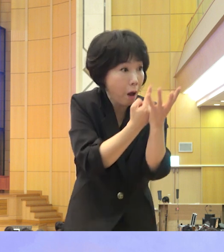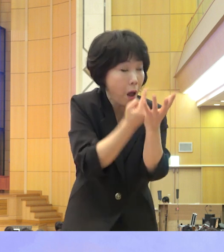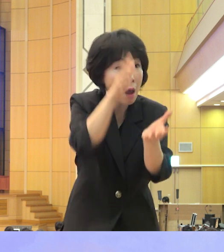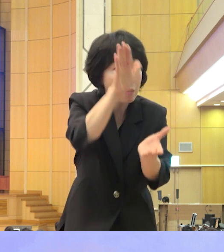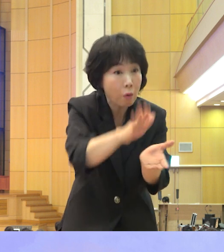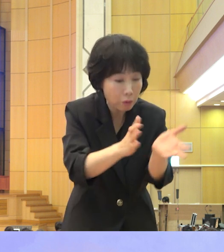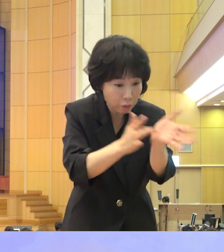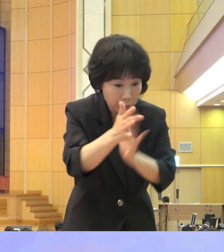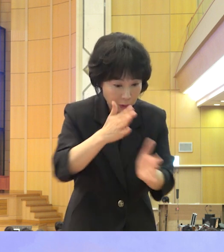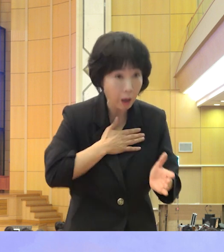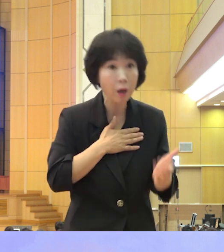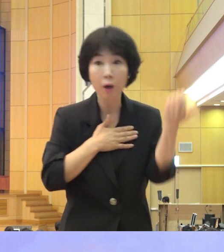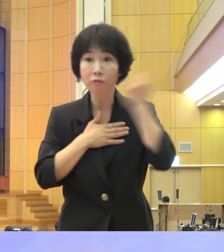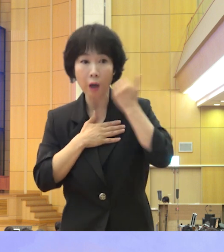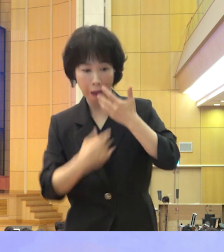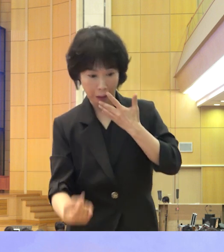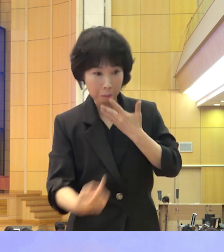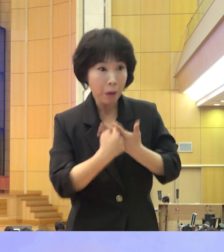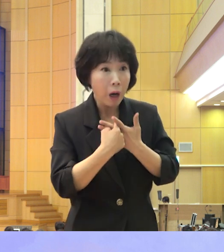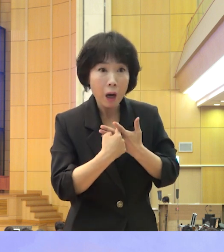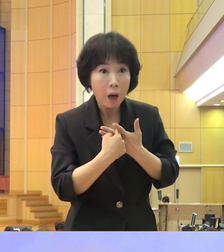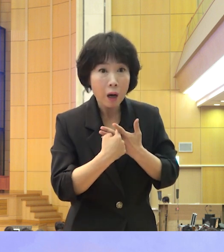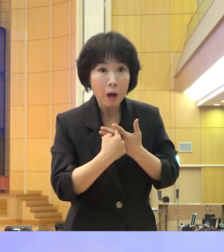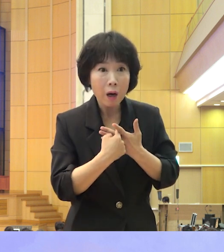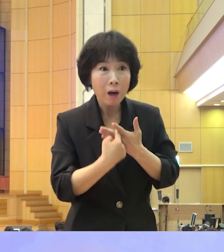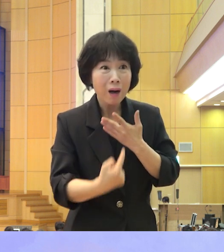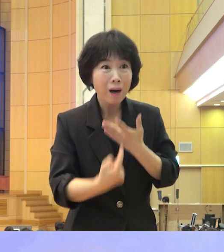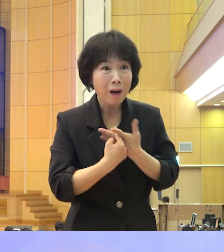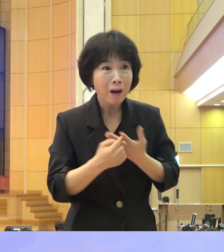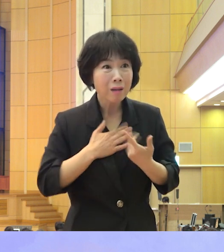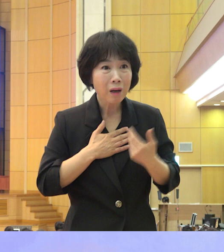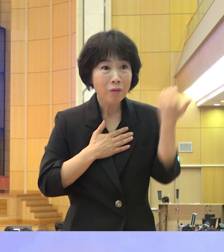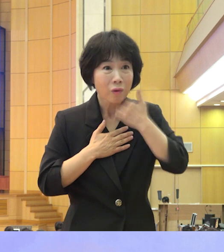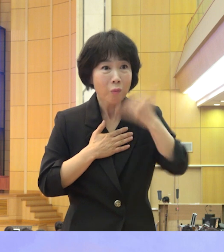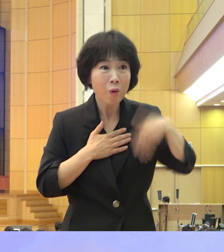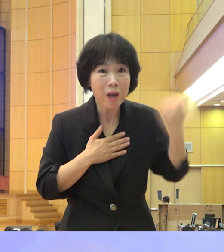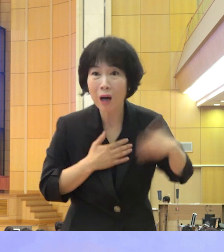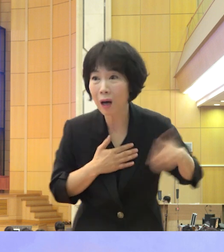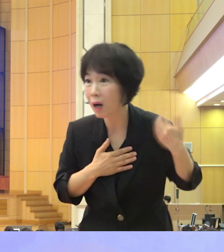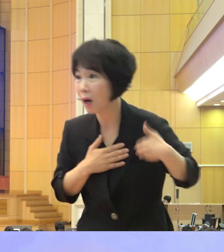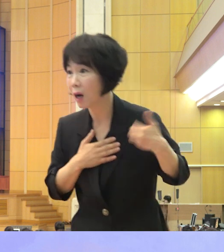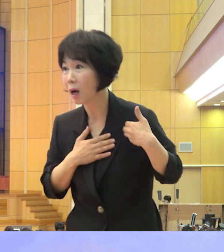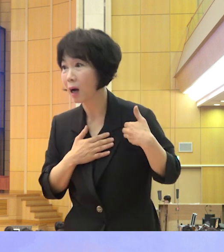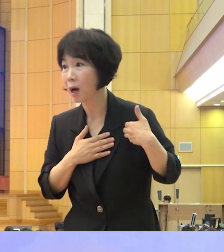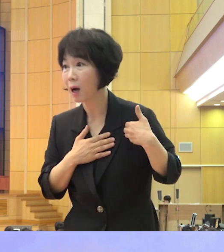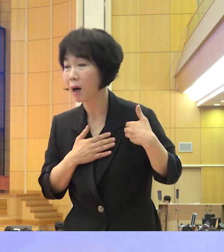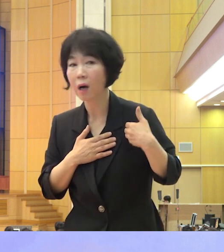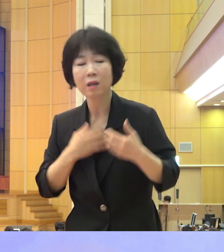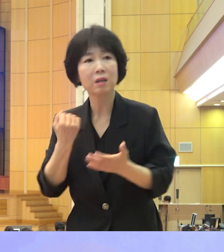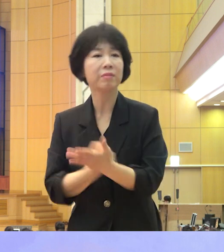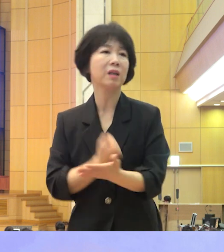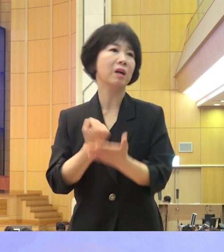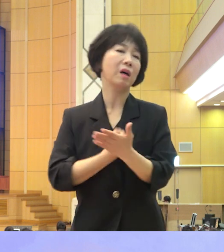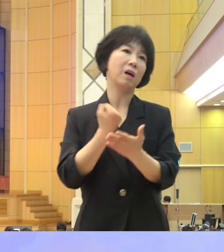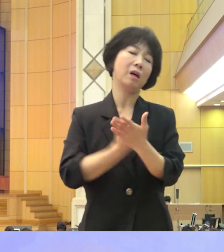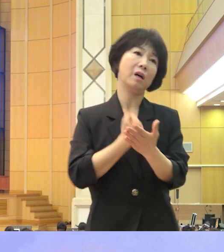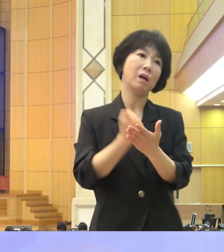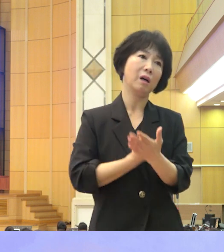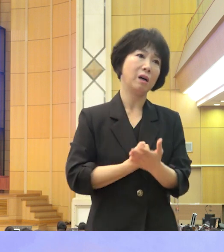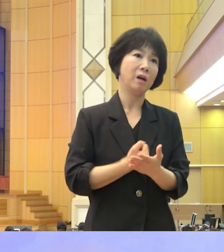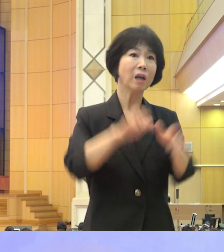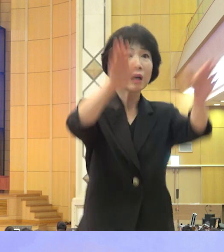주신 말씀 다 듣고 주님이 베푼 기적과 각종 표적을 다 체험하고